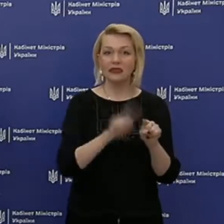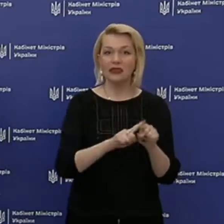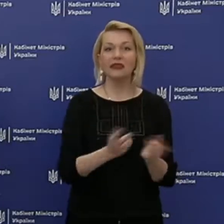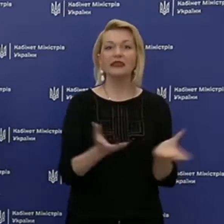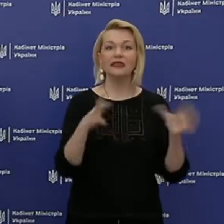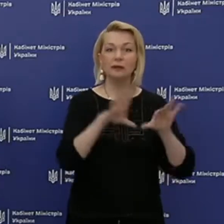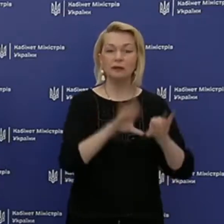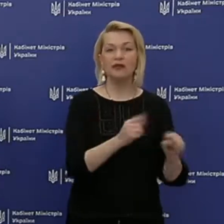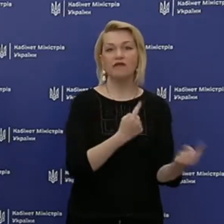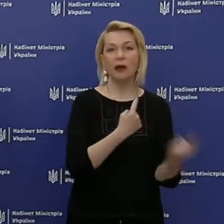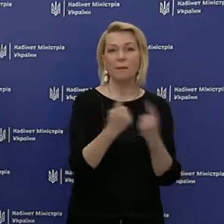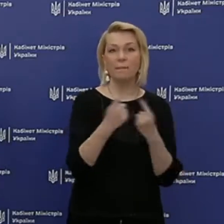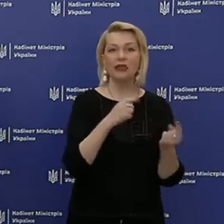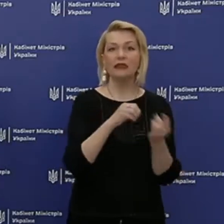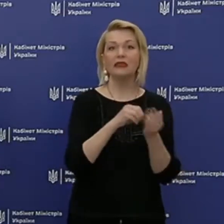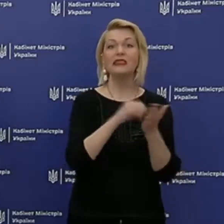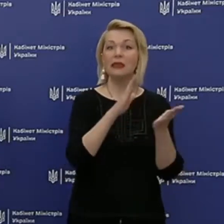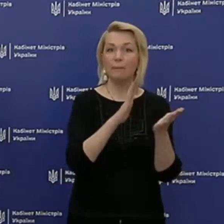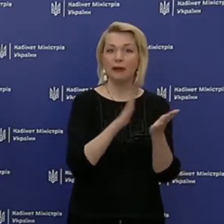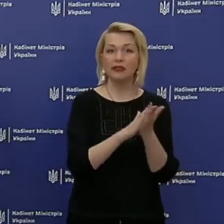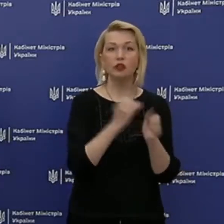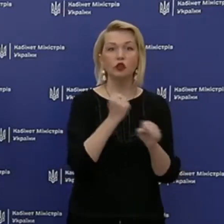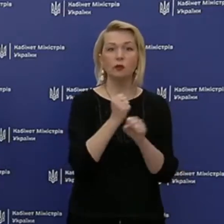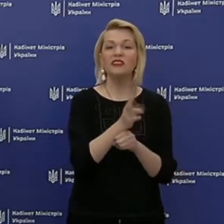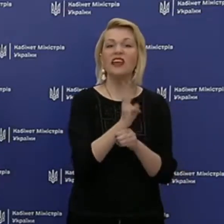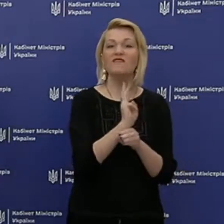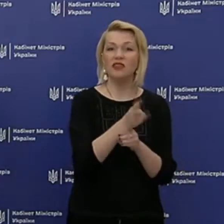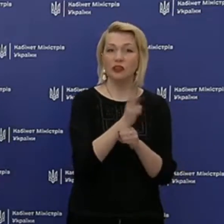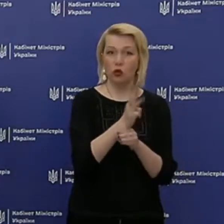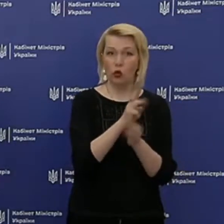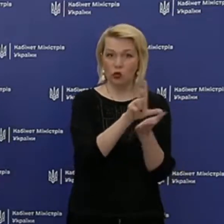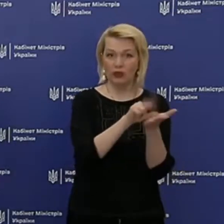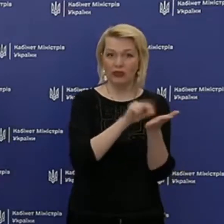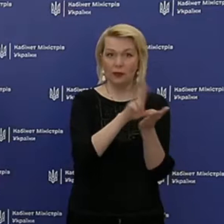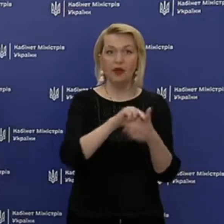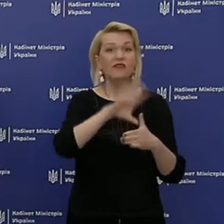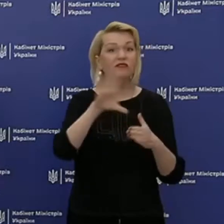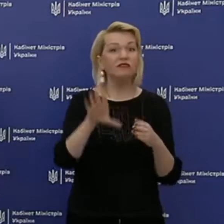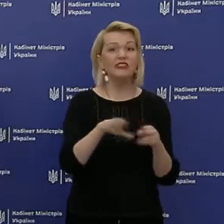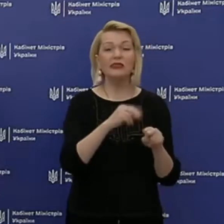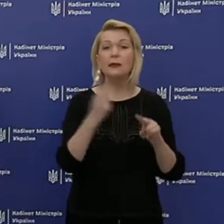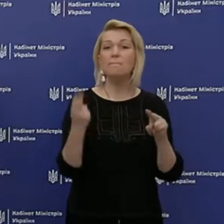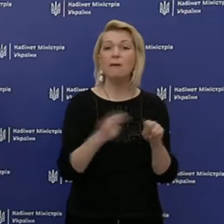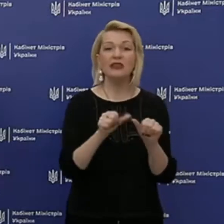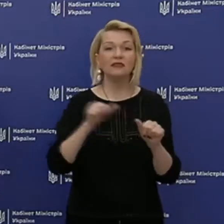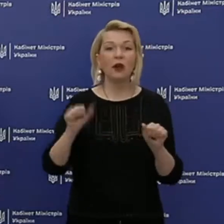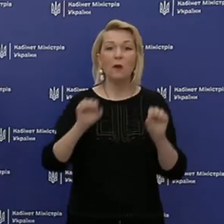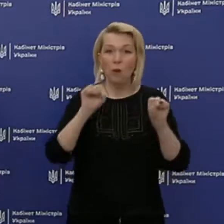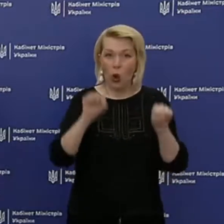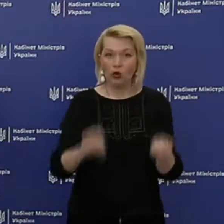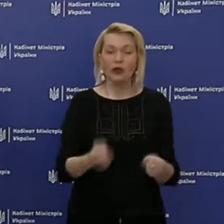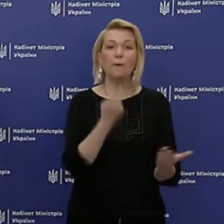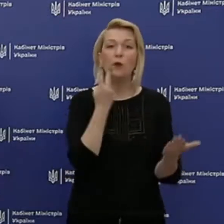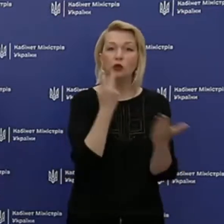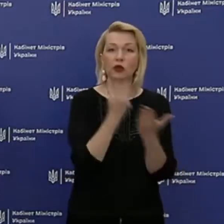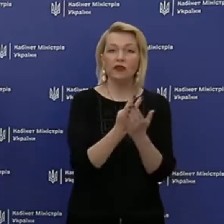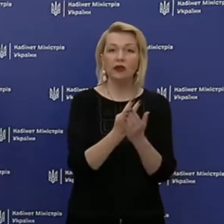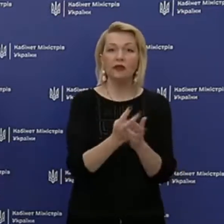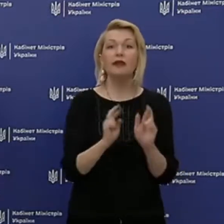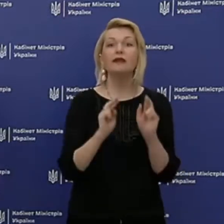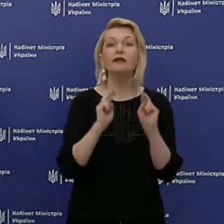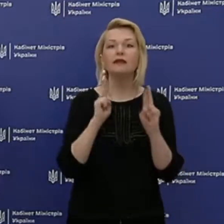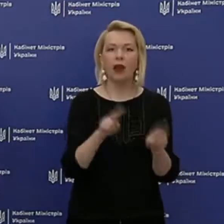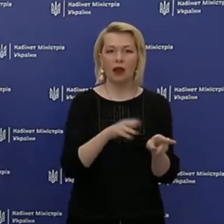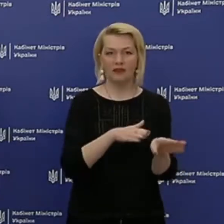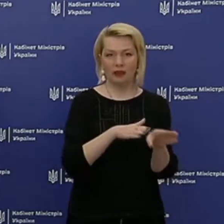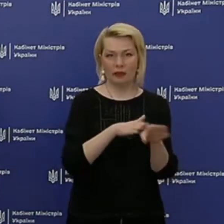цих співбесід, вони записували, зробився відеозапис для того, щоб всі без виключення могли подивитися, як саме